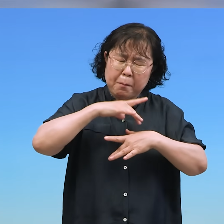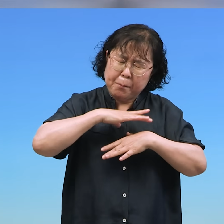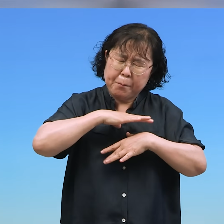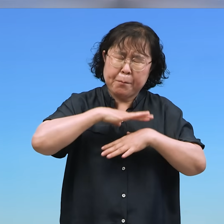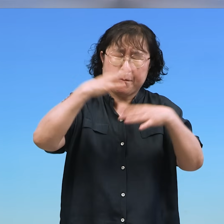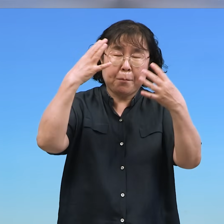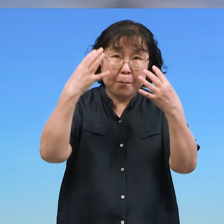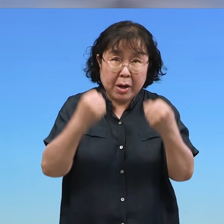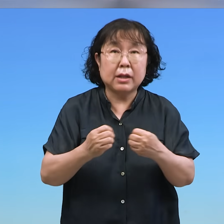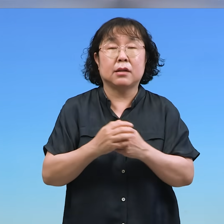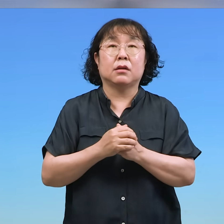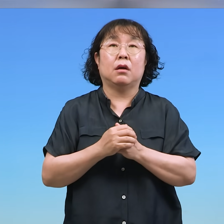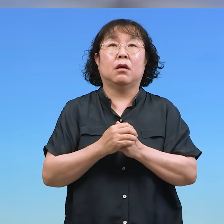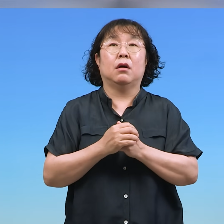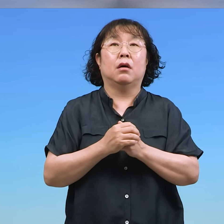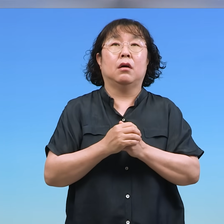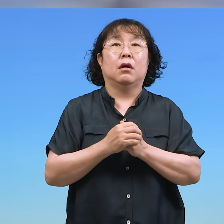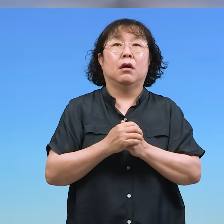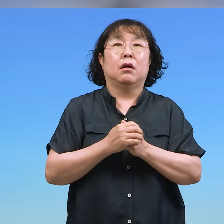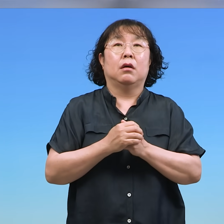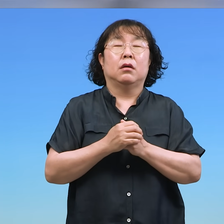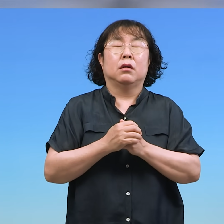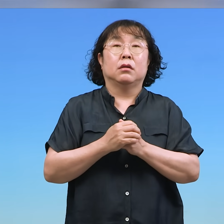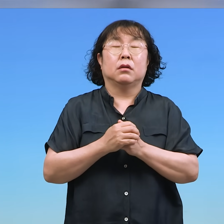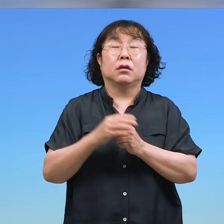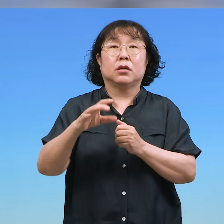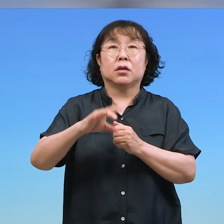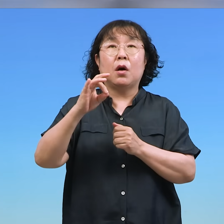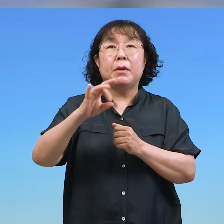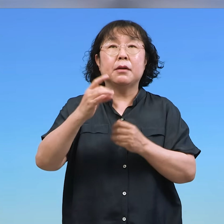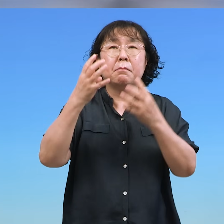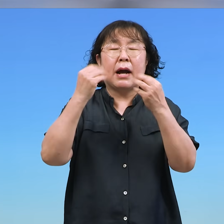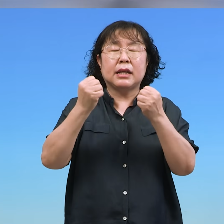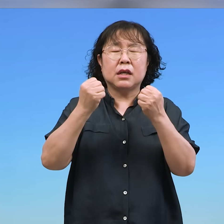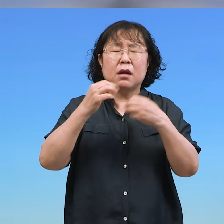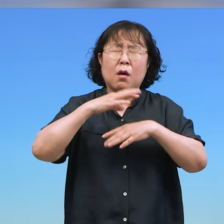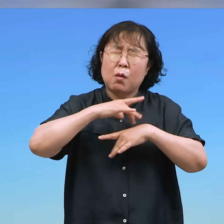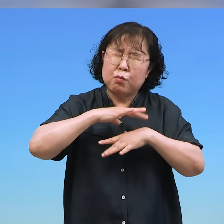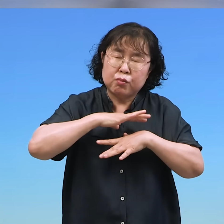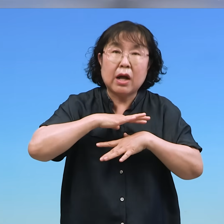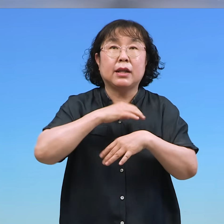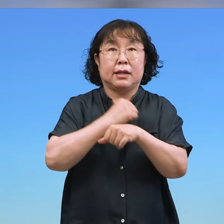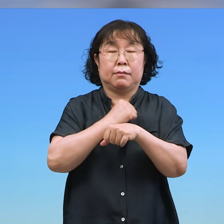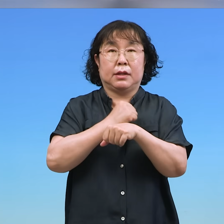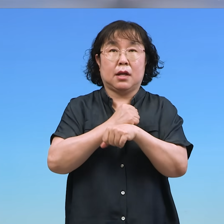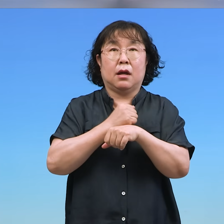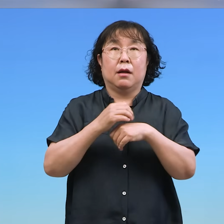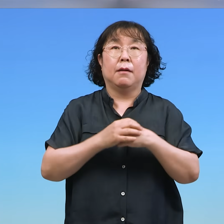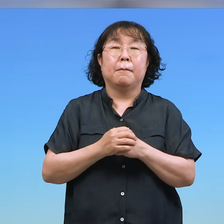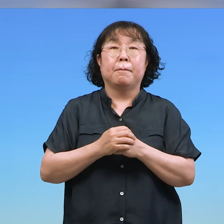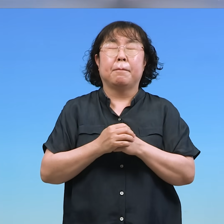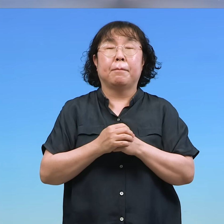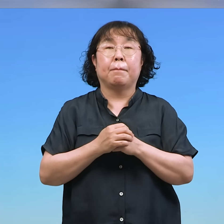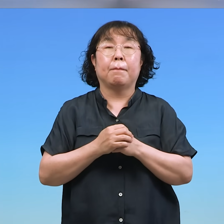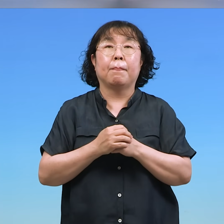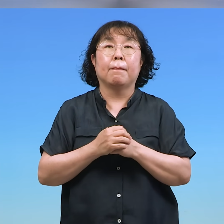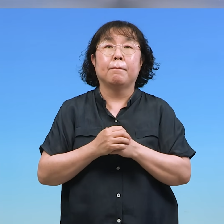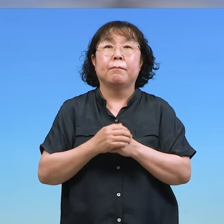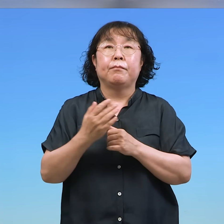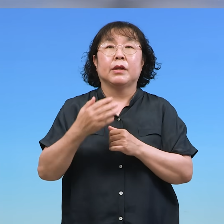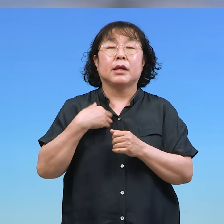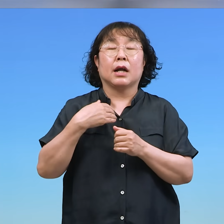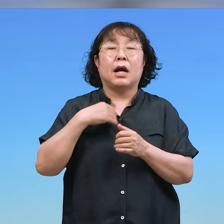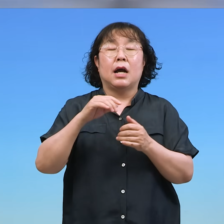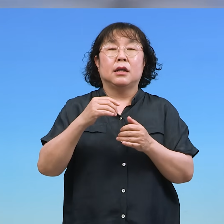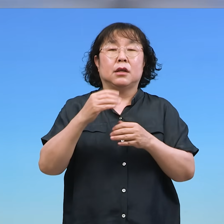2, 3년은 굉장히 혼미한 시간을 보냈습니다. 이게 어떻게 해야 되나? 하나님께 약속은 해버렸고,